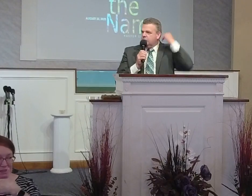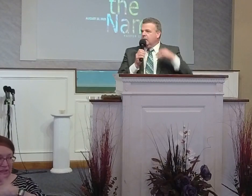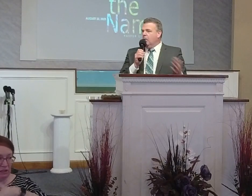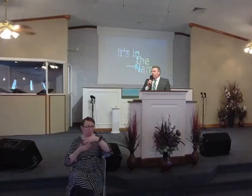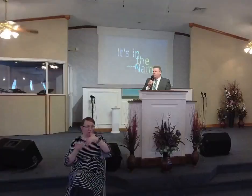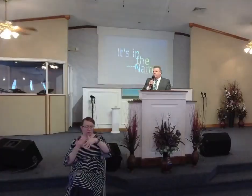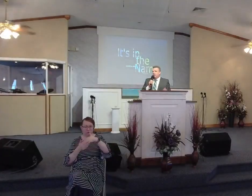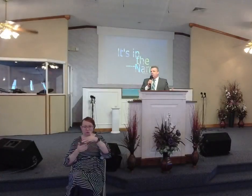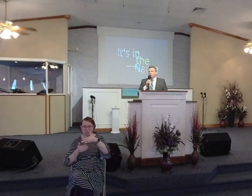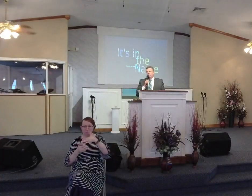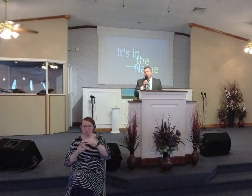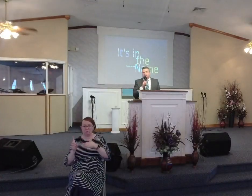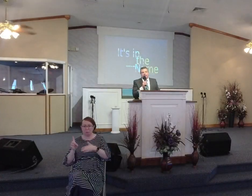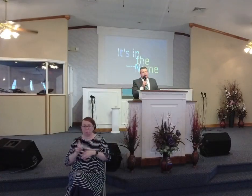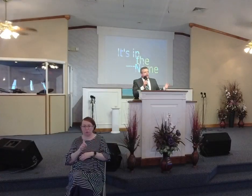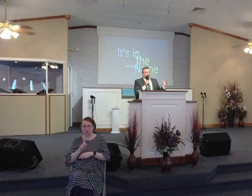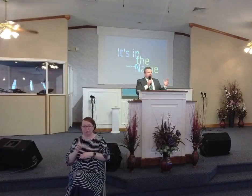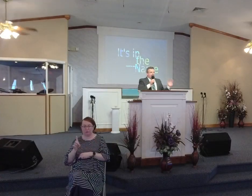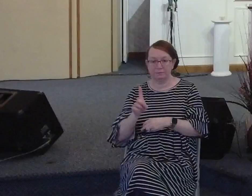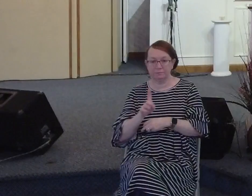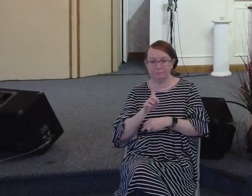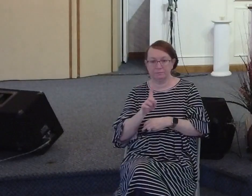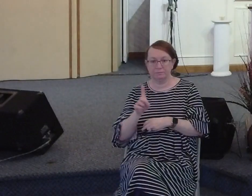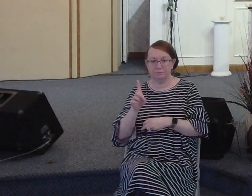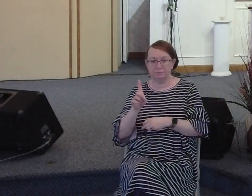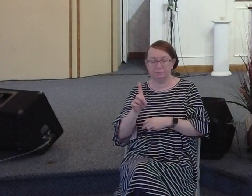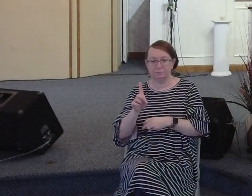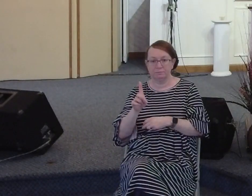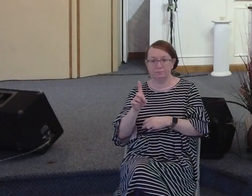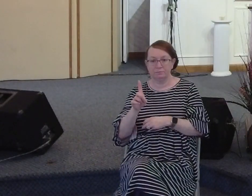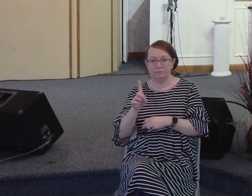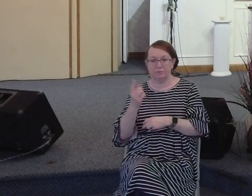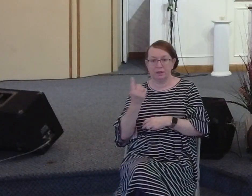llamado por mi nombre. ¿Qué interacción?